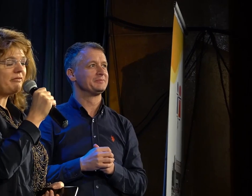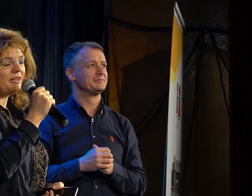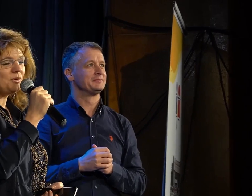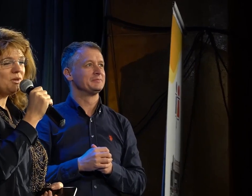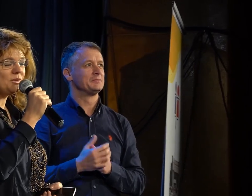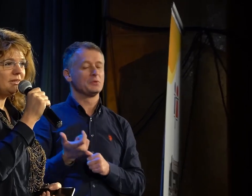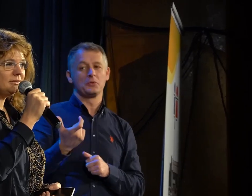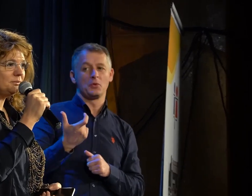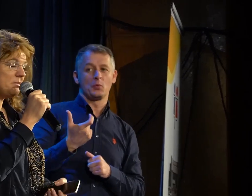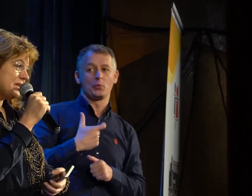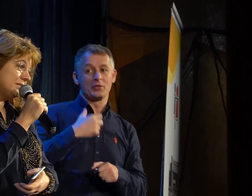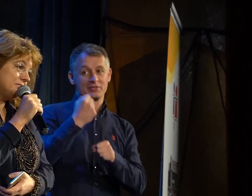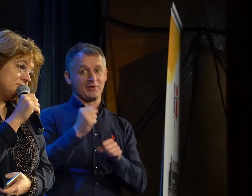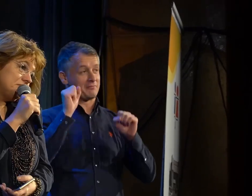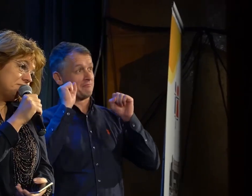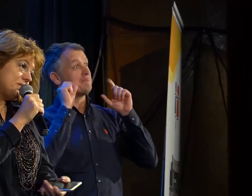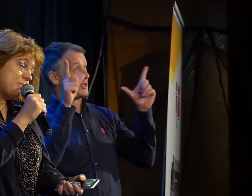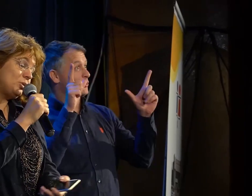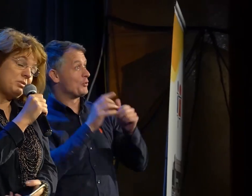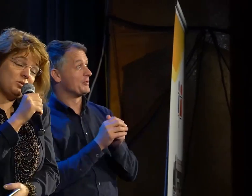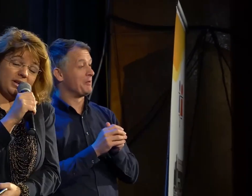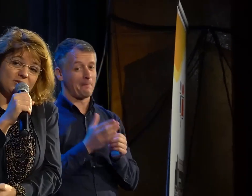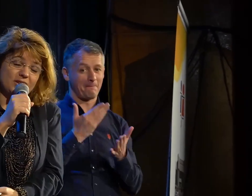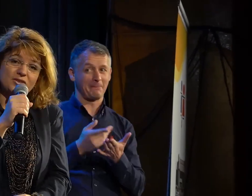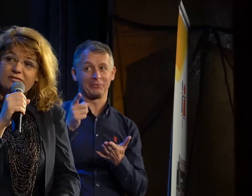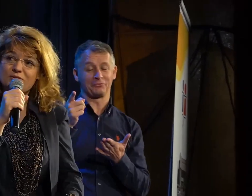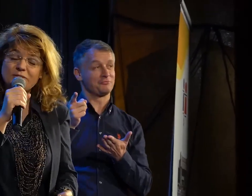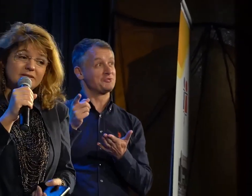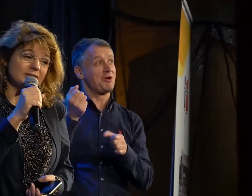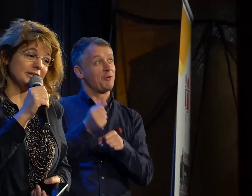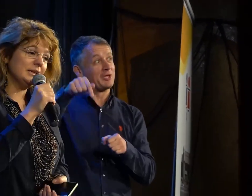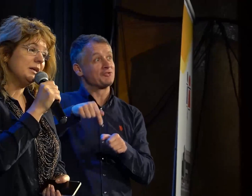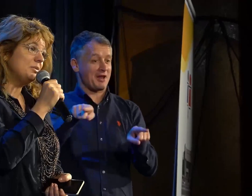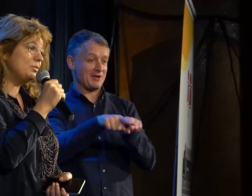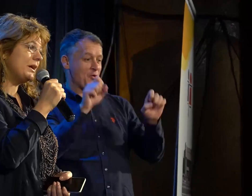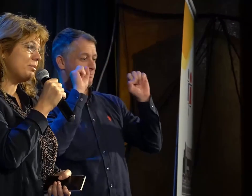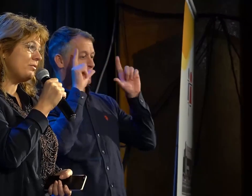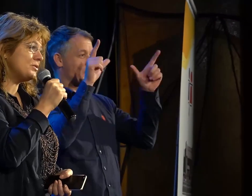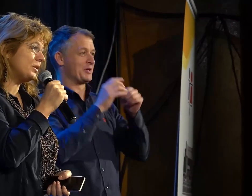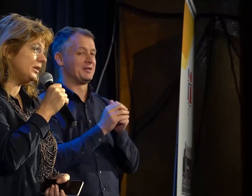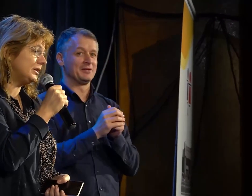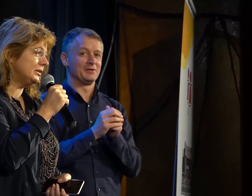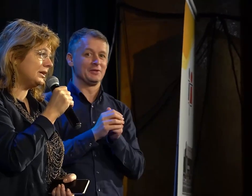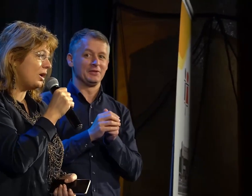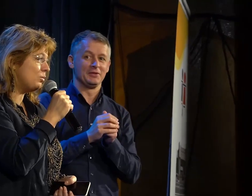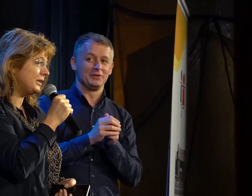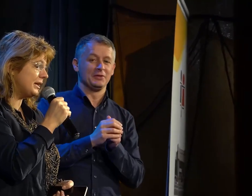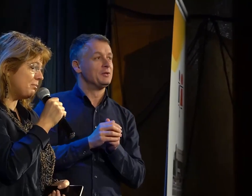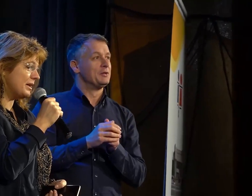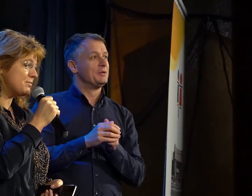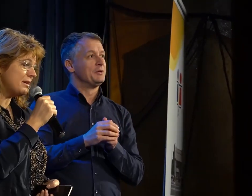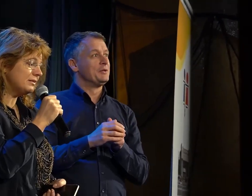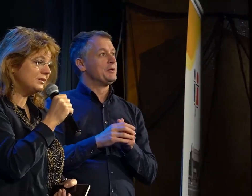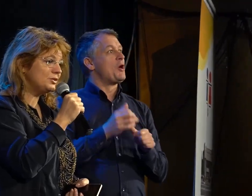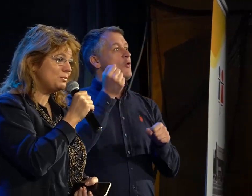că putem face minuni. Mie mi s-a părut o minune ceea ce am văzut. Pe urmare, profesorii au puteri